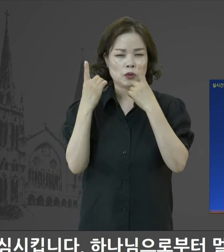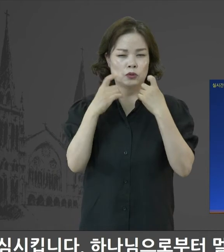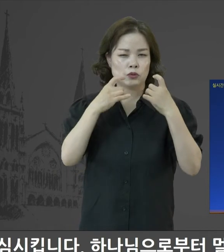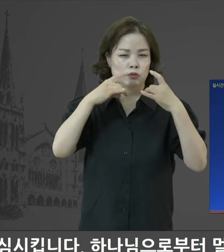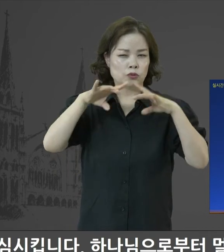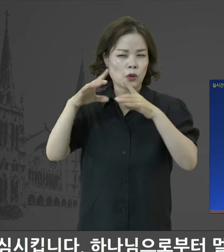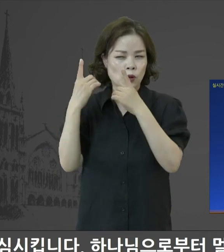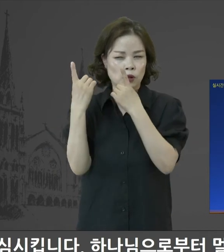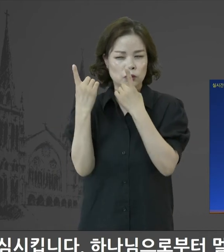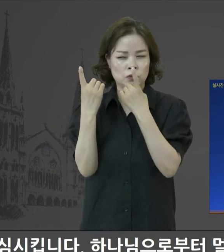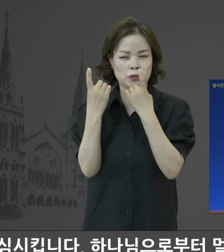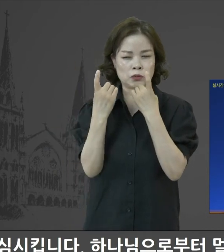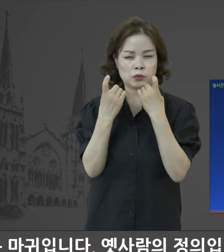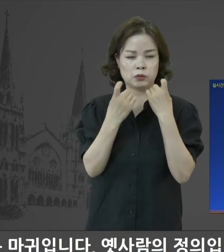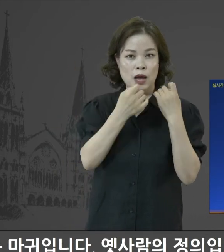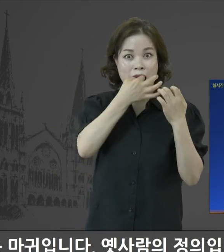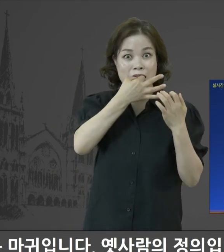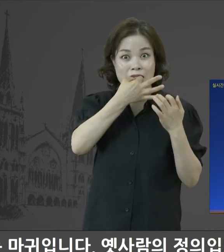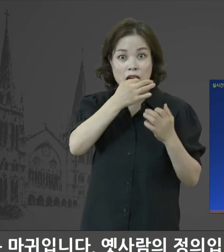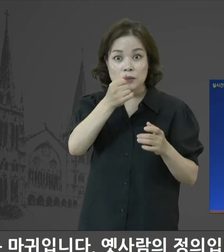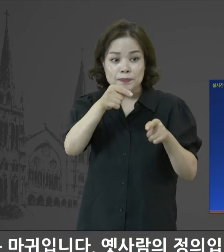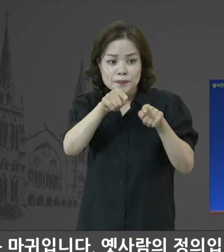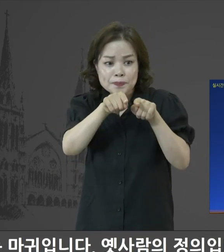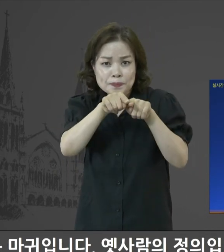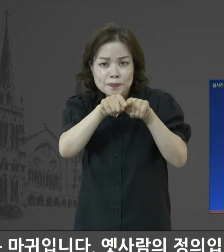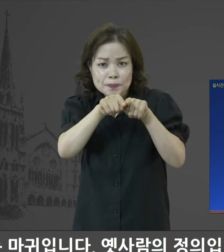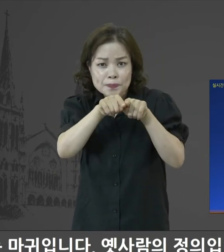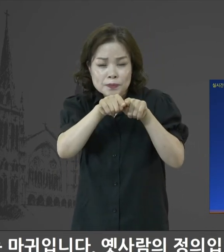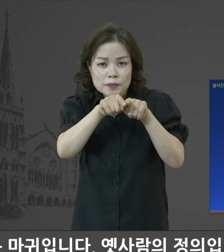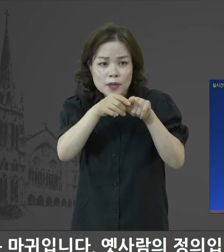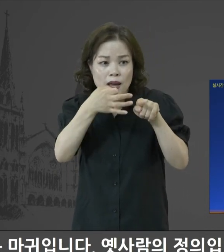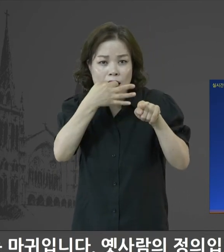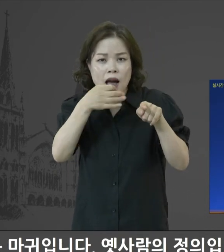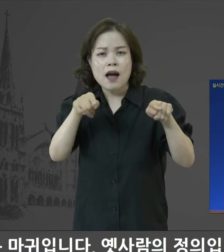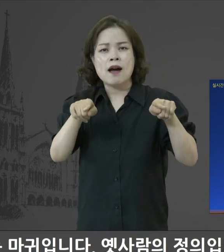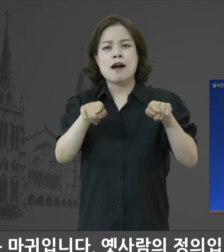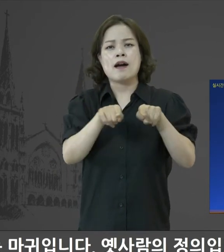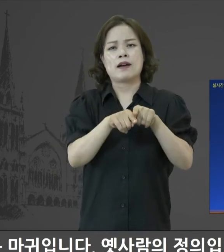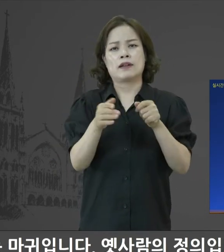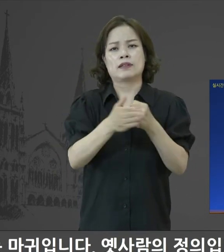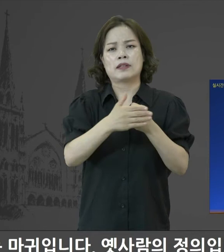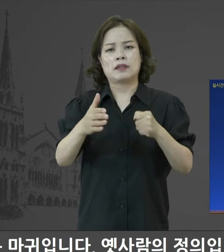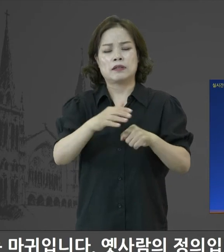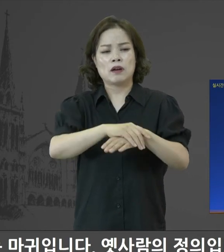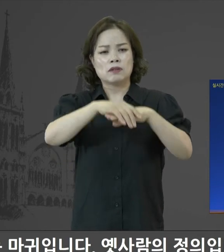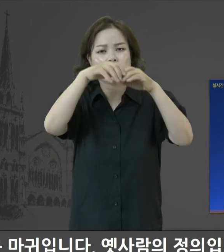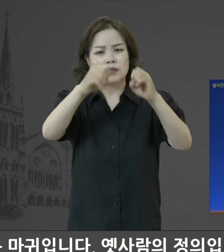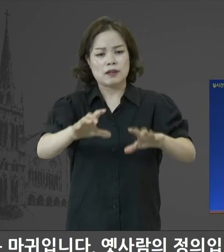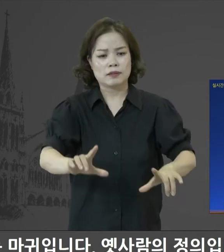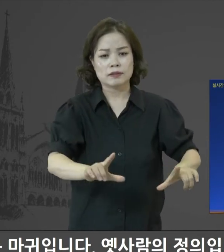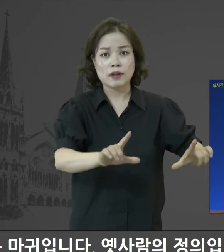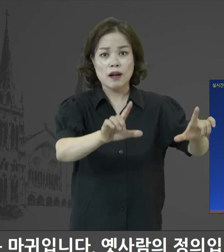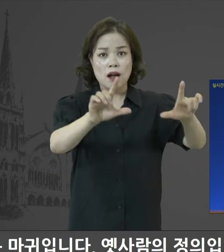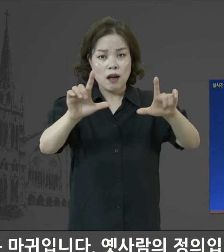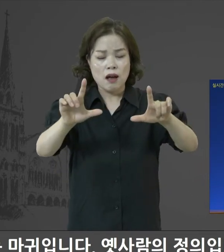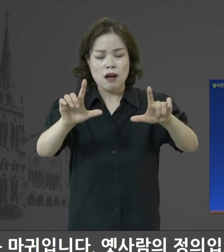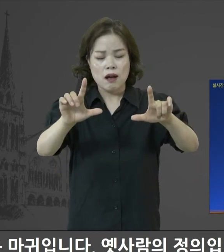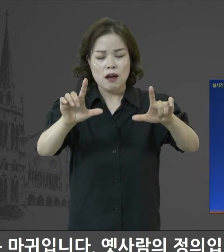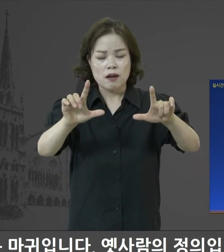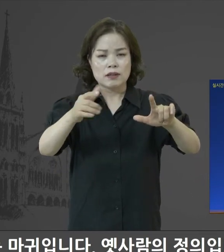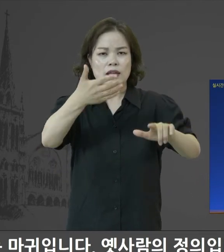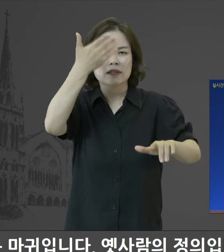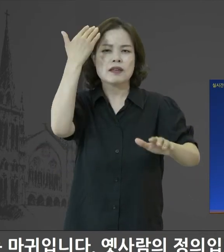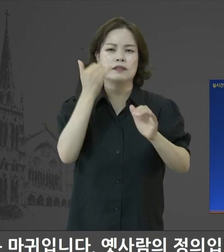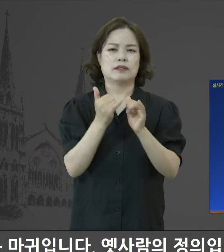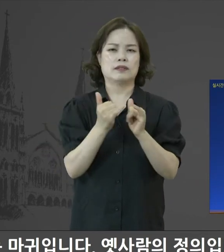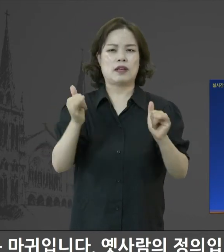속임과 유혹이 있을 때 욕망이 거기에 들러붙고 욕심이 들러붙고 그 욕심으로 허망한 삶을 살고 있다. 이게